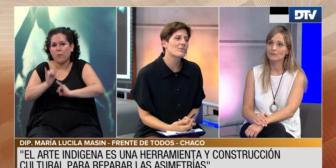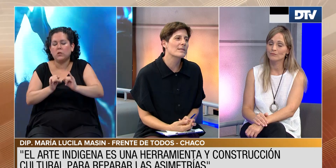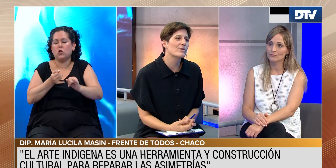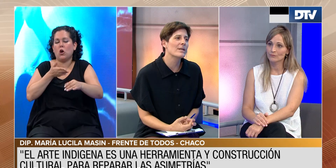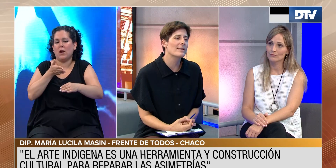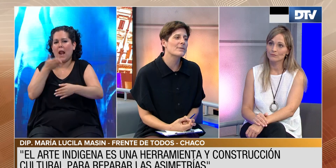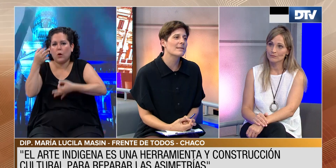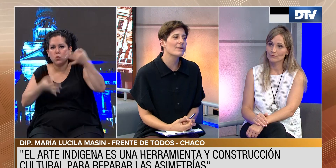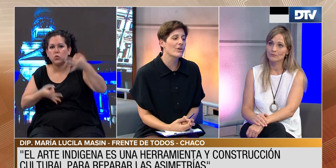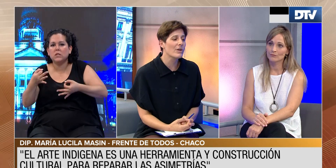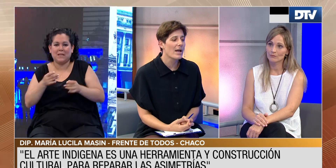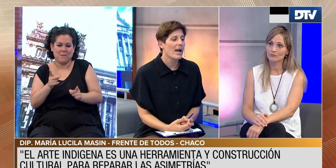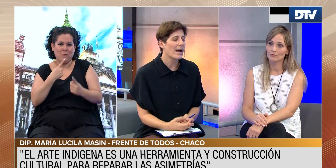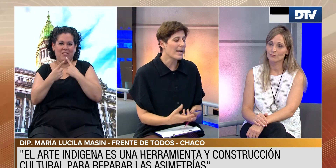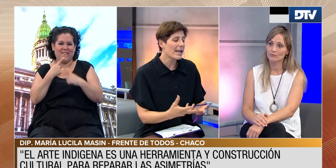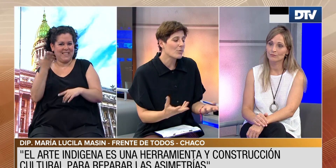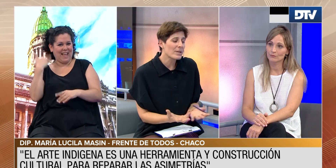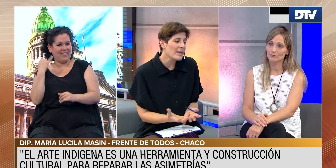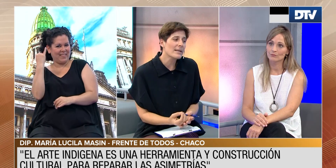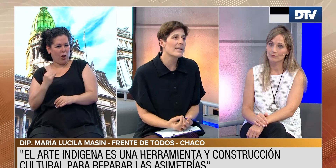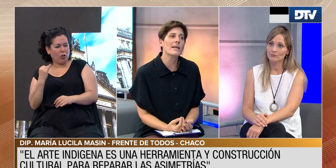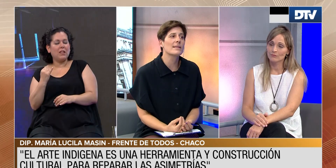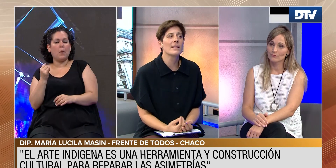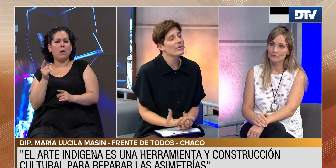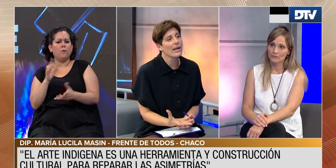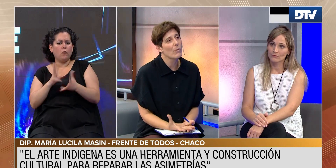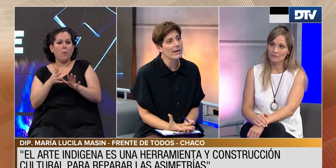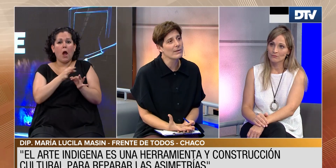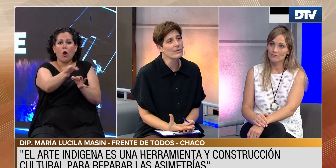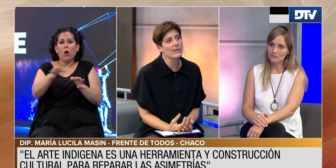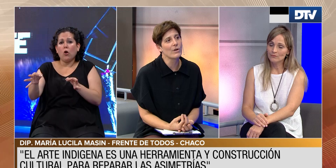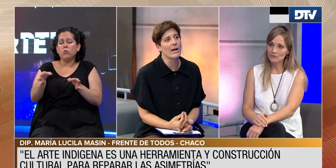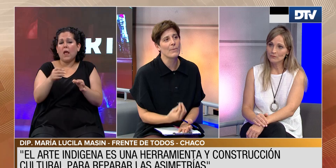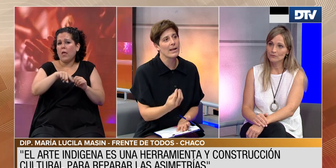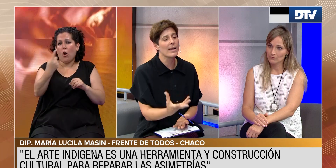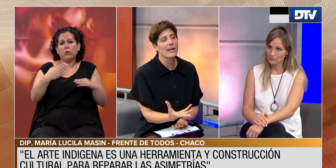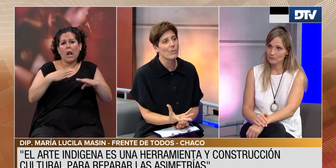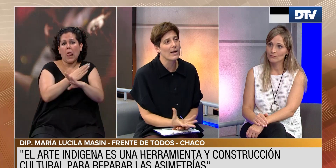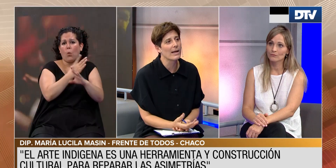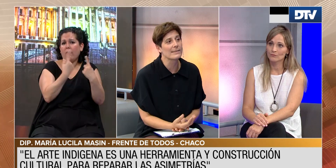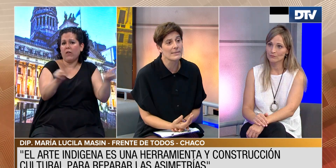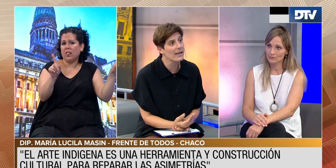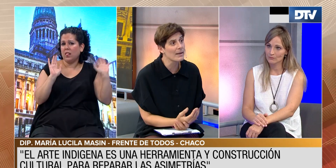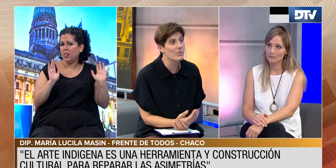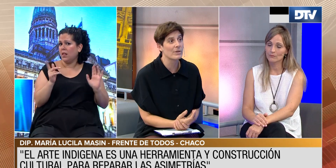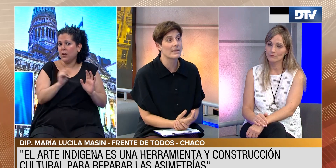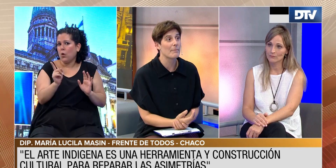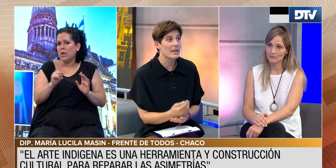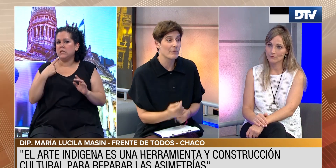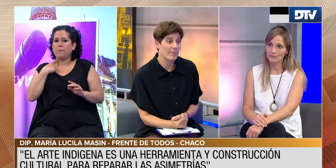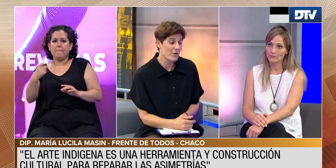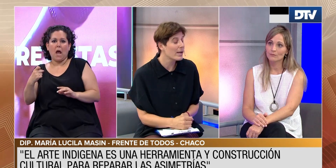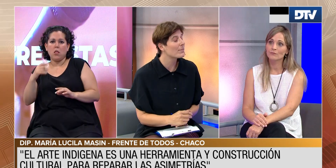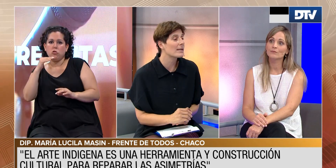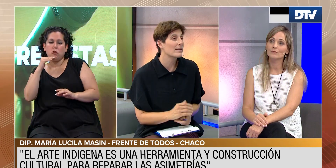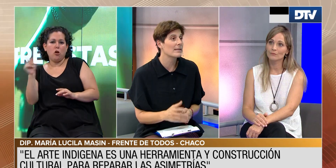compañeros hace un ratito en la entrevista anterior, a las comunidades que tienen otra lengua, ¿no? Que no hablan la lengua castellana porque también,